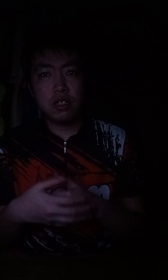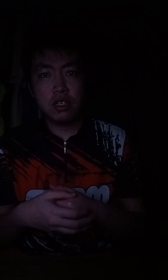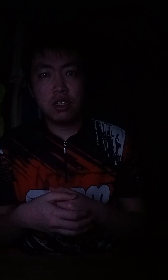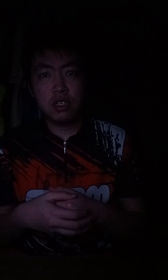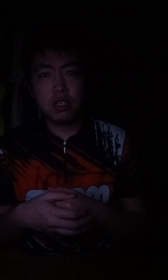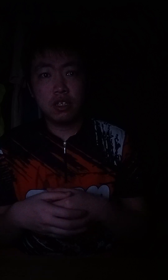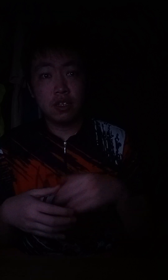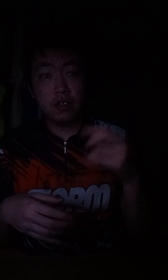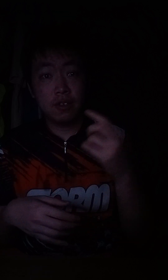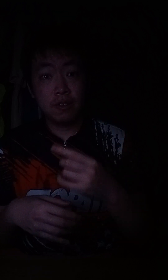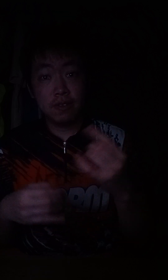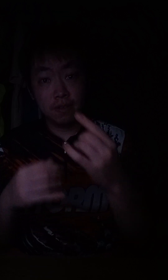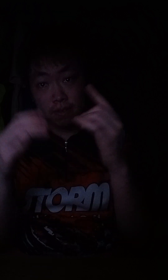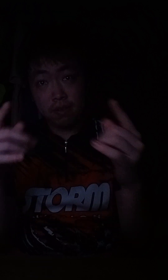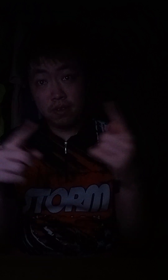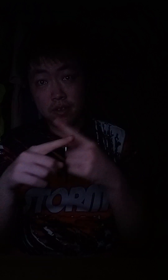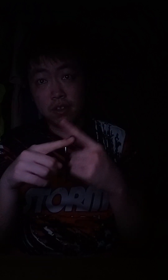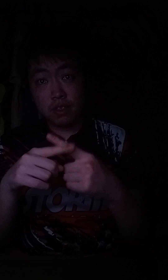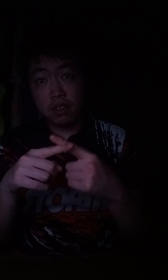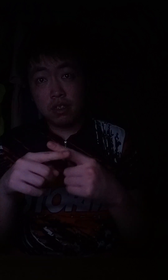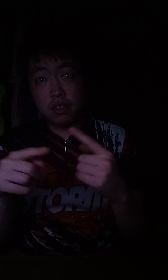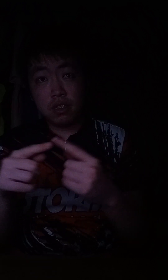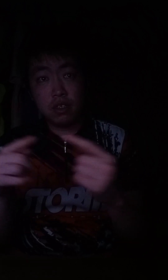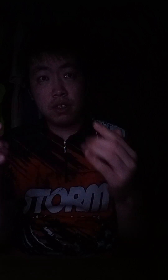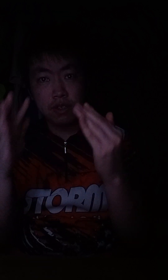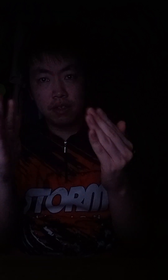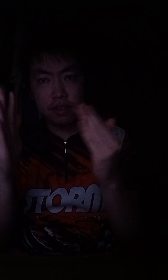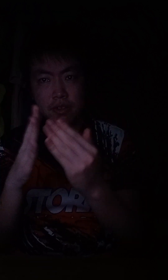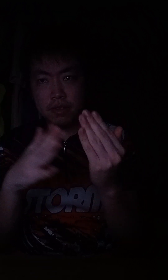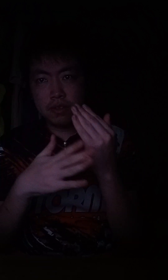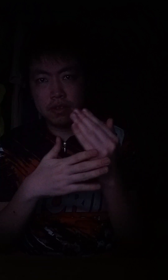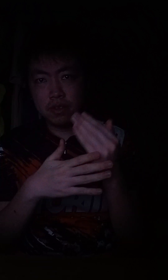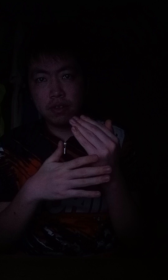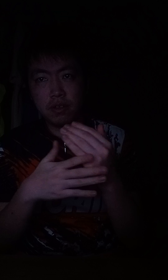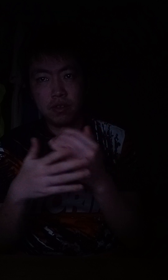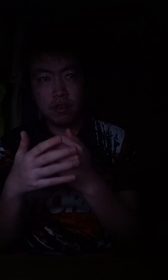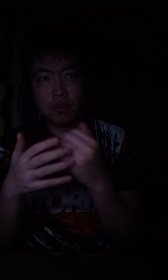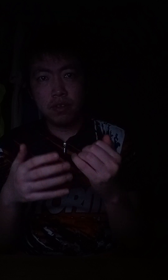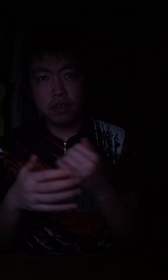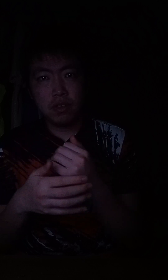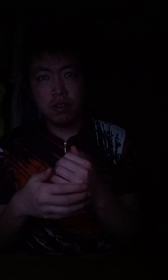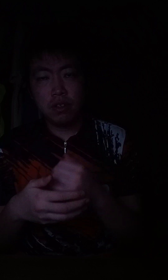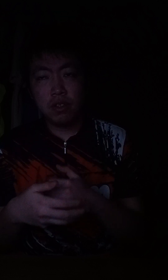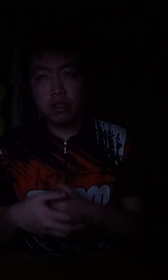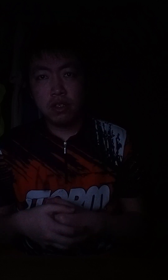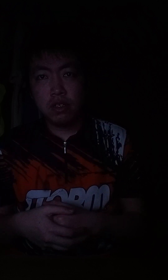하단부를 카메라로 촬영할 수 없게 칸막이를 나는 안심 스크린이라고 해가지고